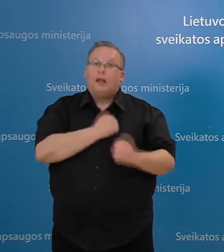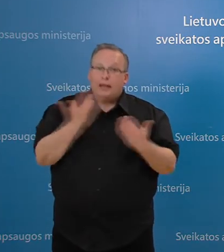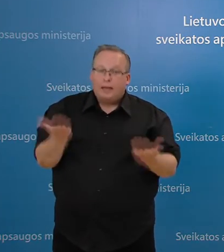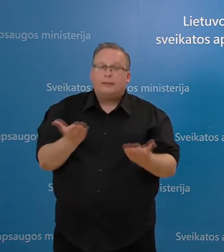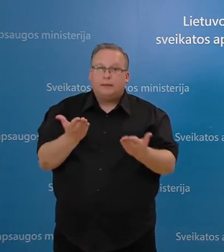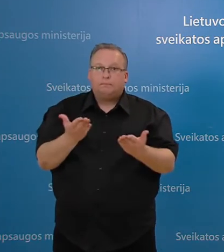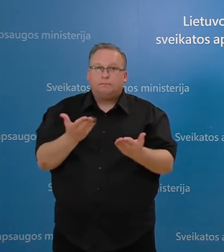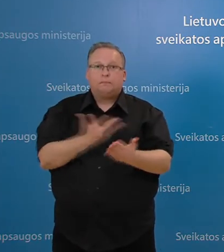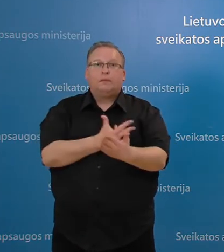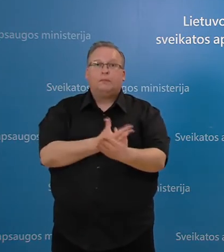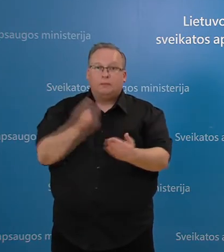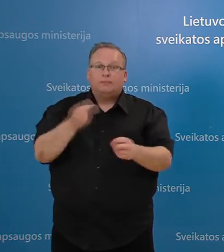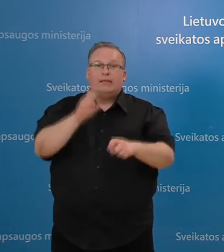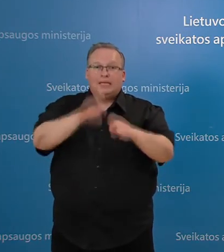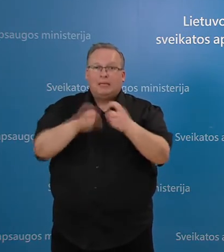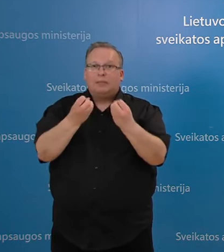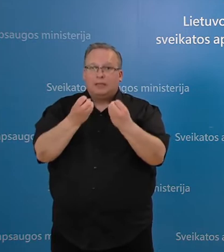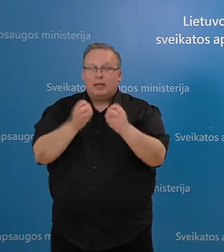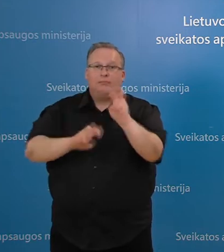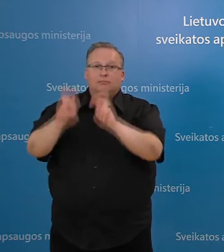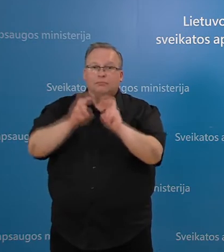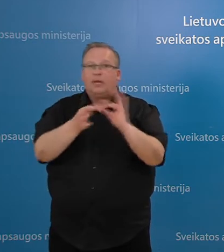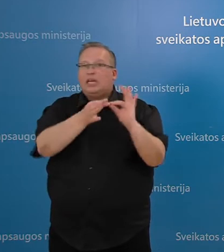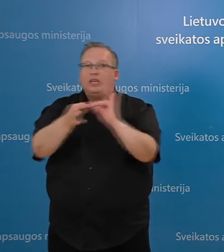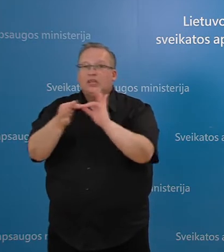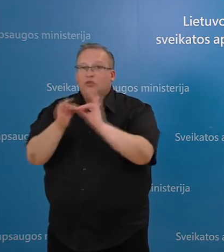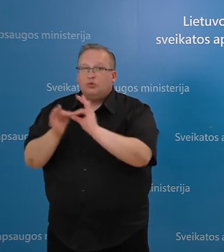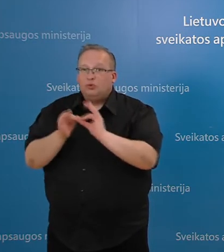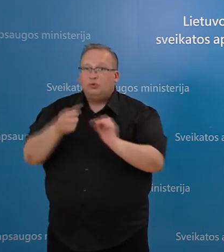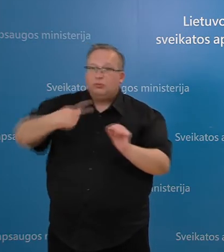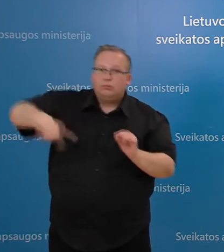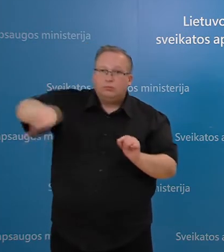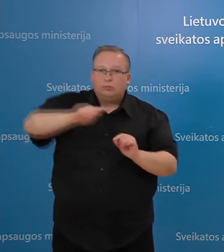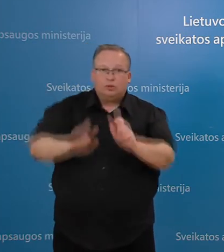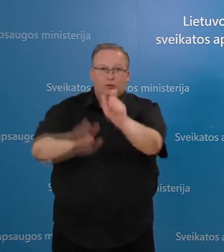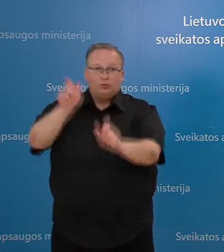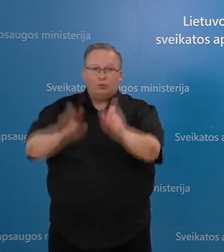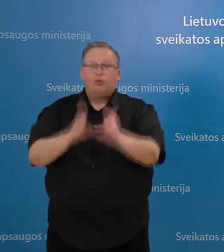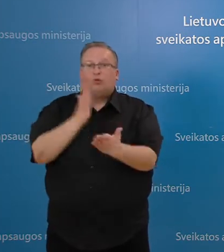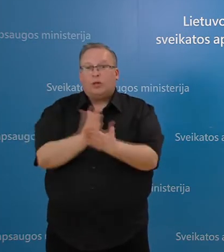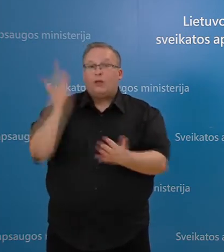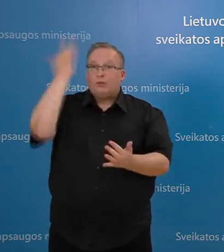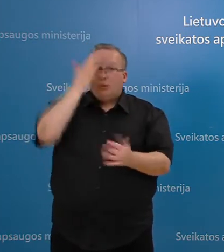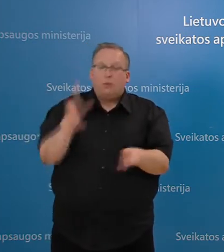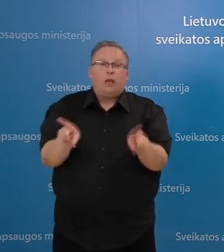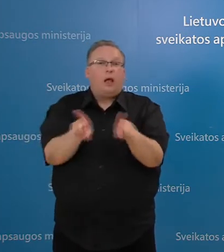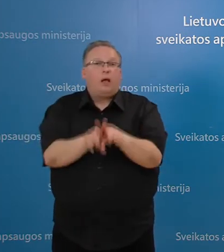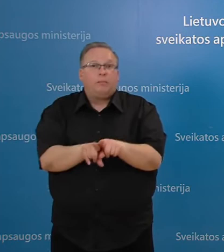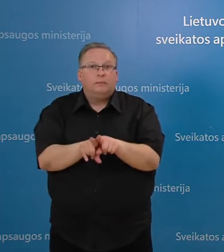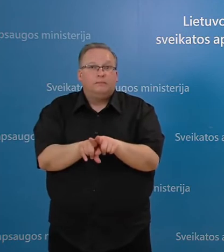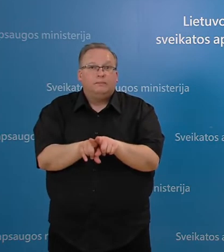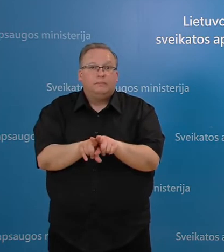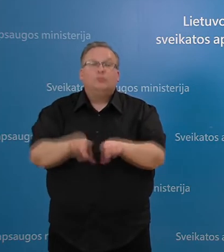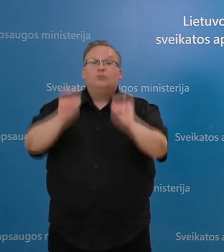Epidemiologinis tyrimas tęsiamas, ieškoma sąsajų. Kaip minėjau, yra hipotezė, kad buvo